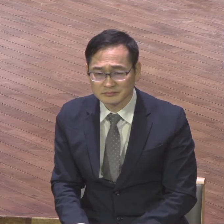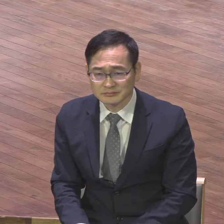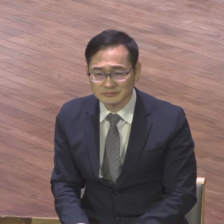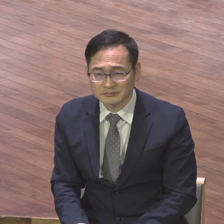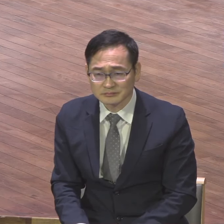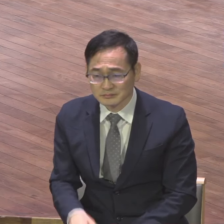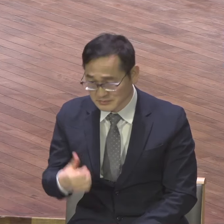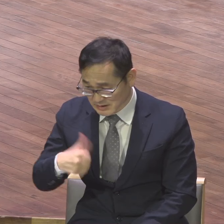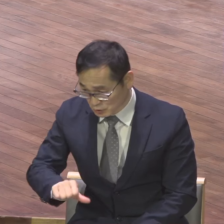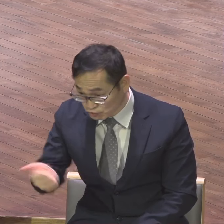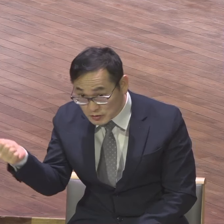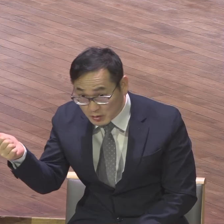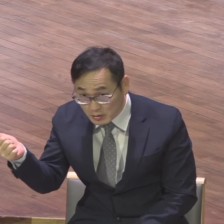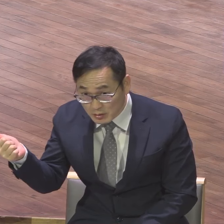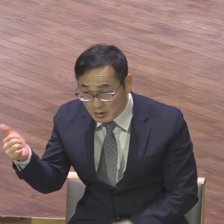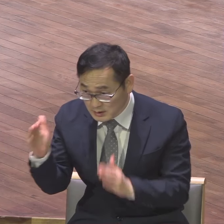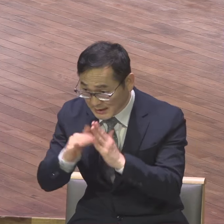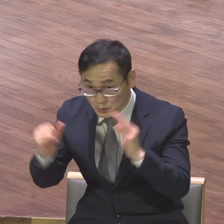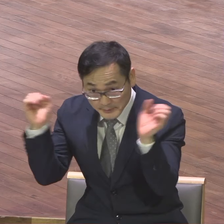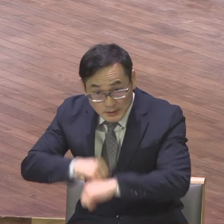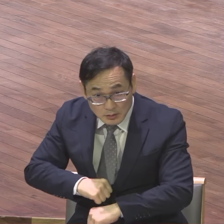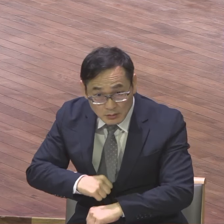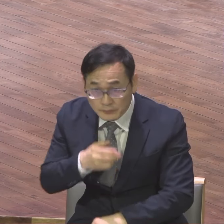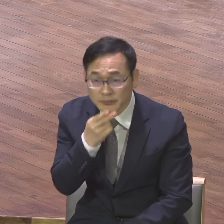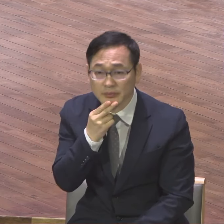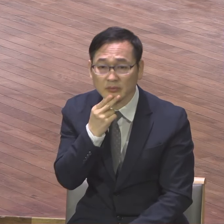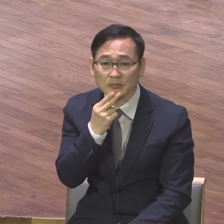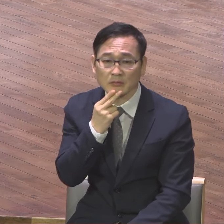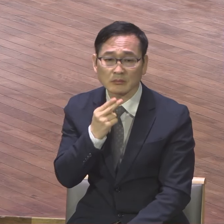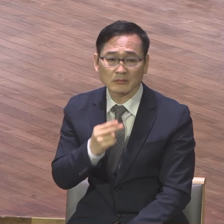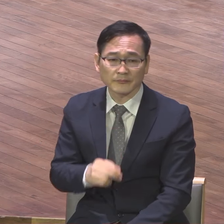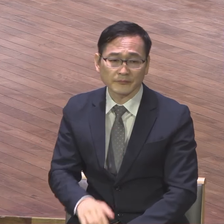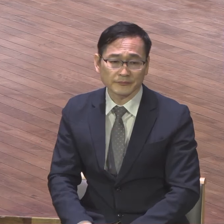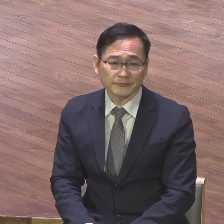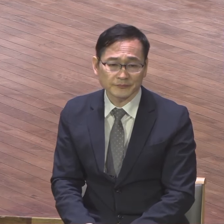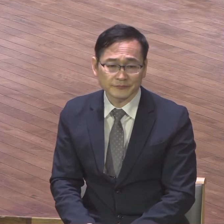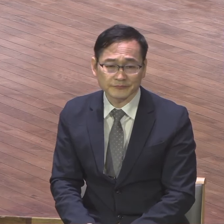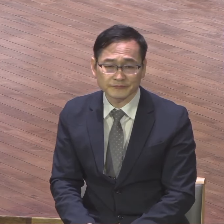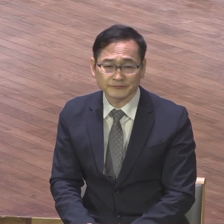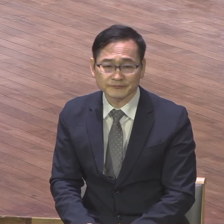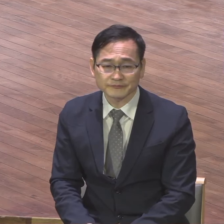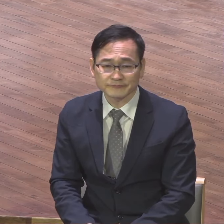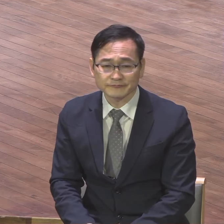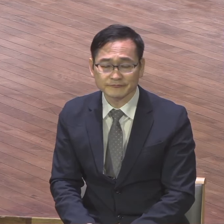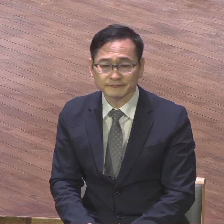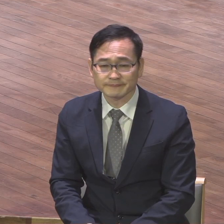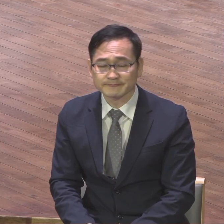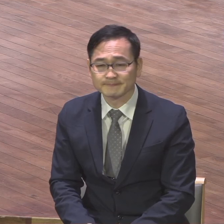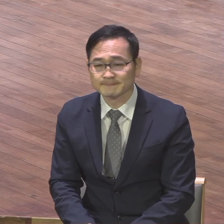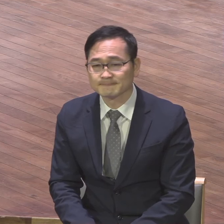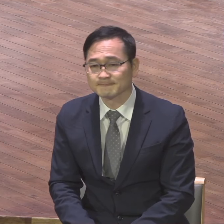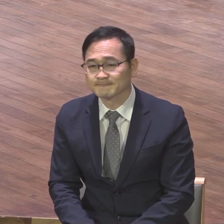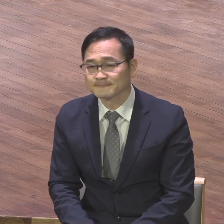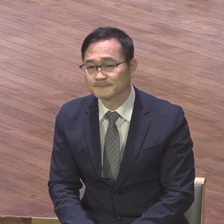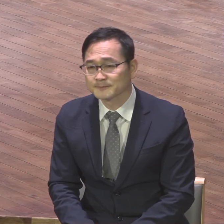죽었습니까? 망했습니까? 우리가 요한일서 말씀을 우리의 매주를 살펴보고 있는데